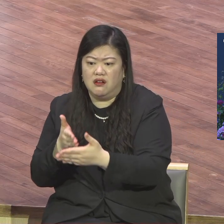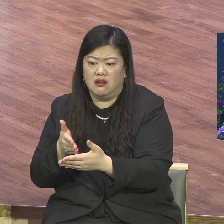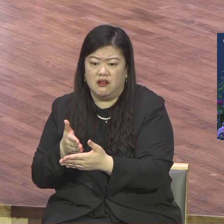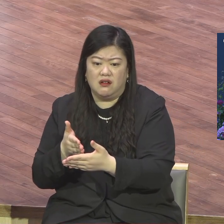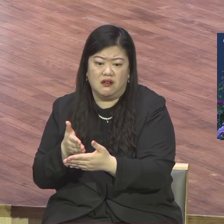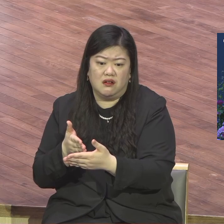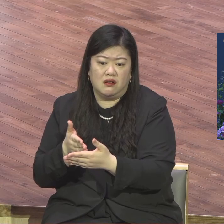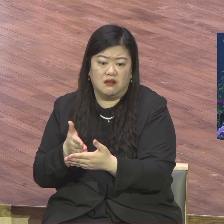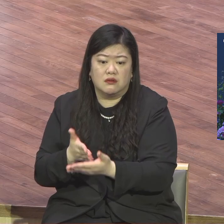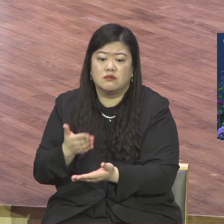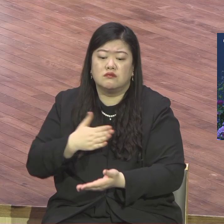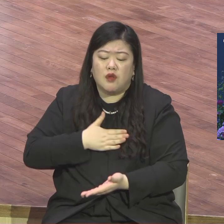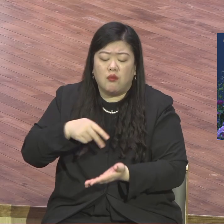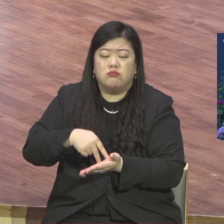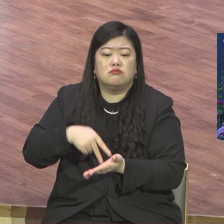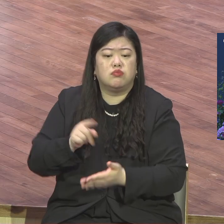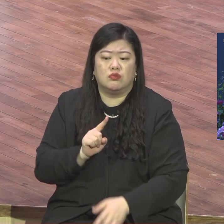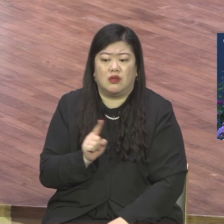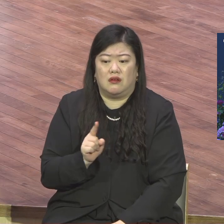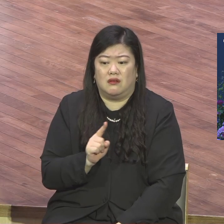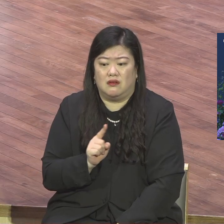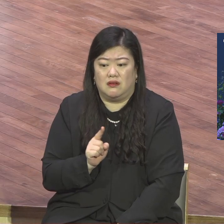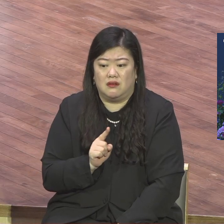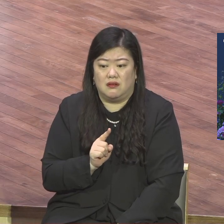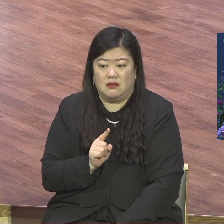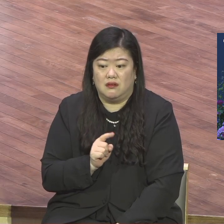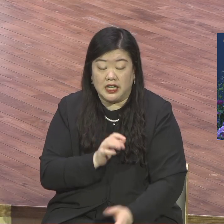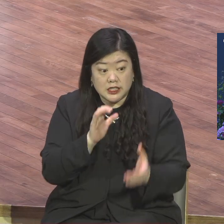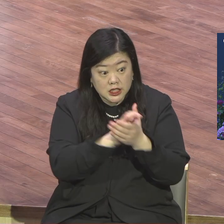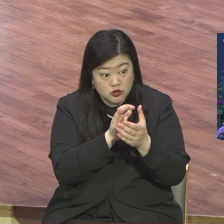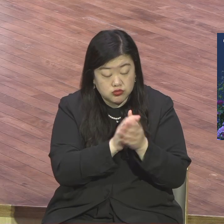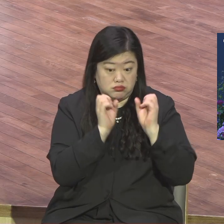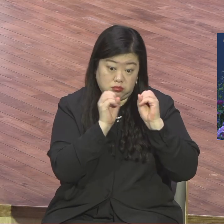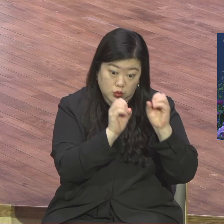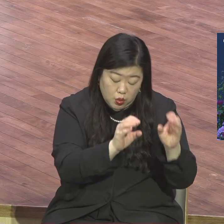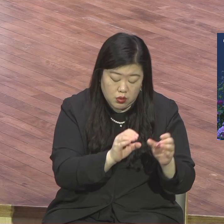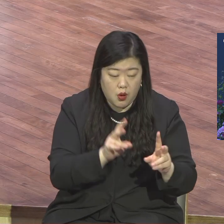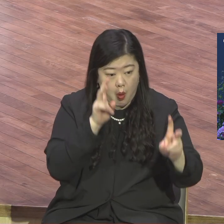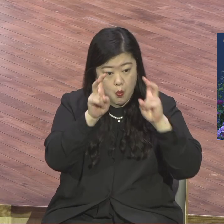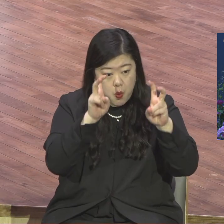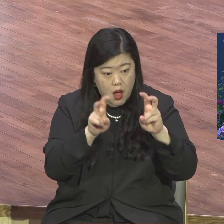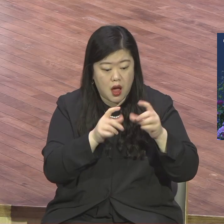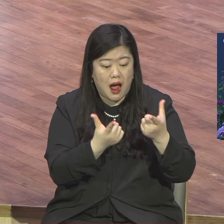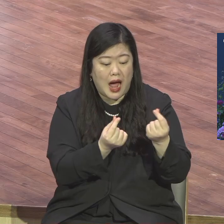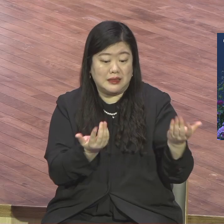형제들은 복음을 안 받아. 자기 자녀들도 복음을 안 받아.